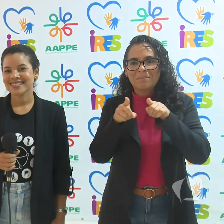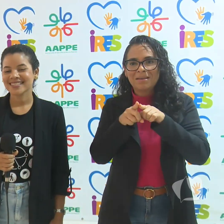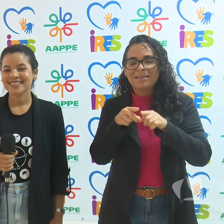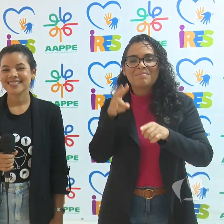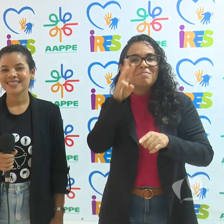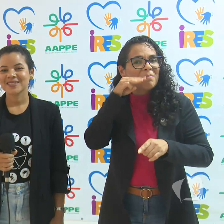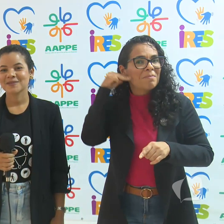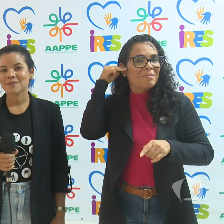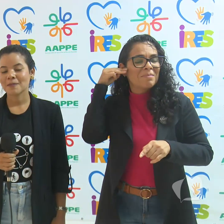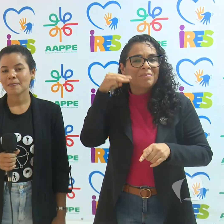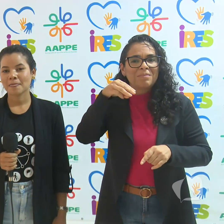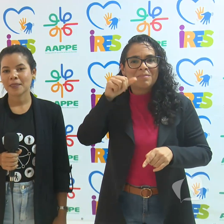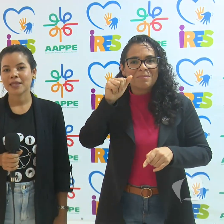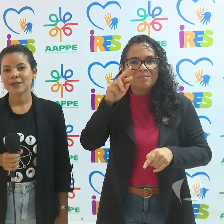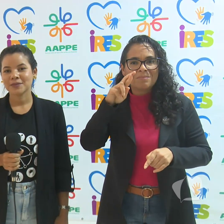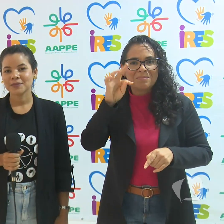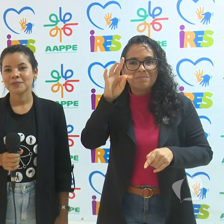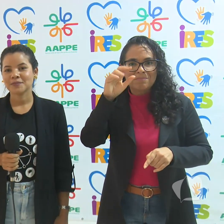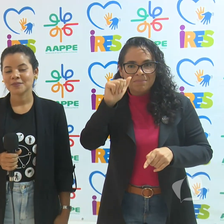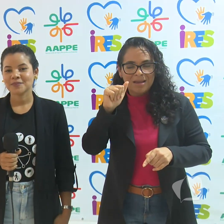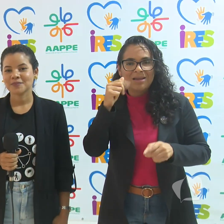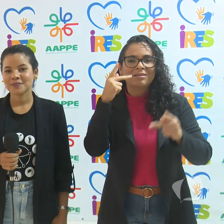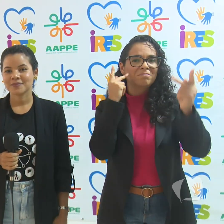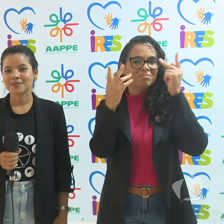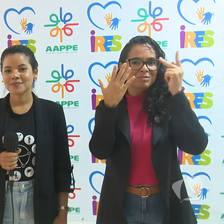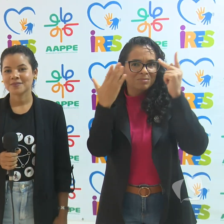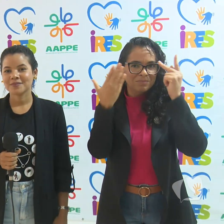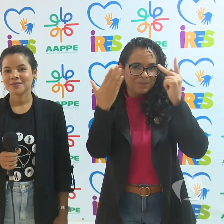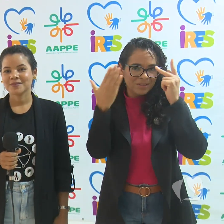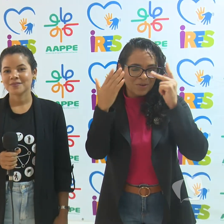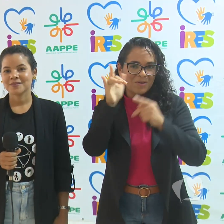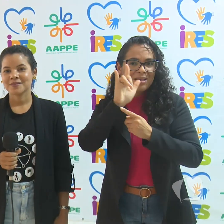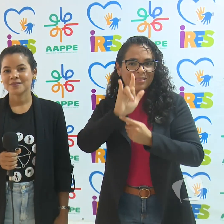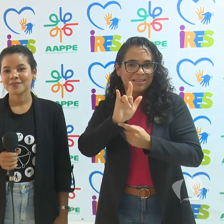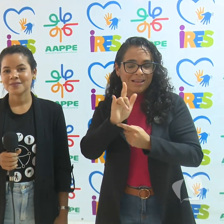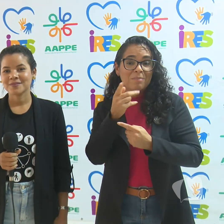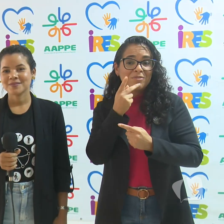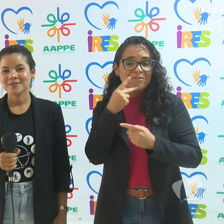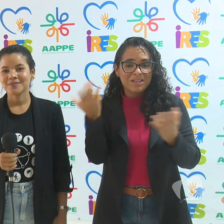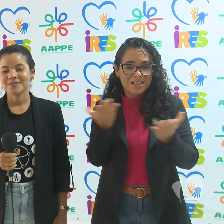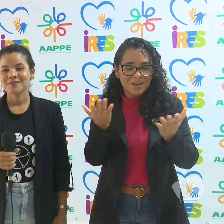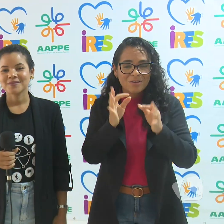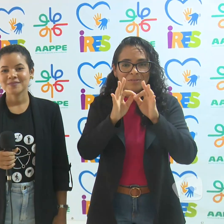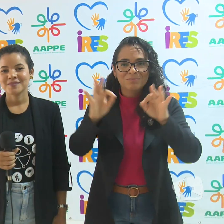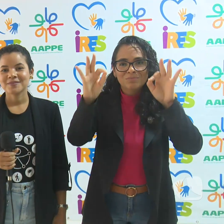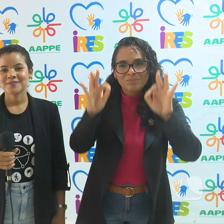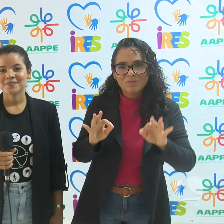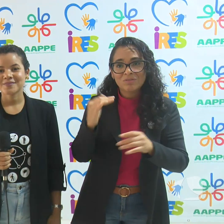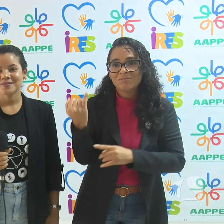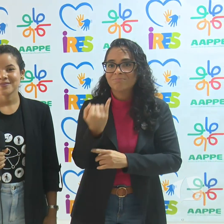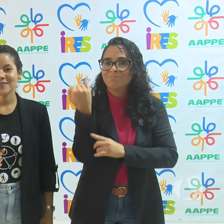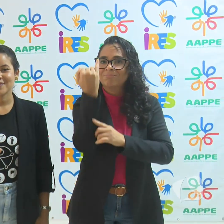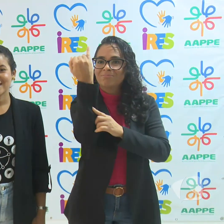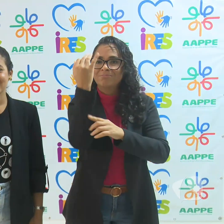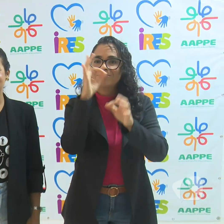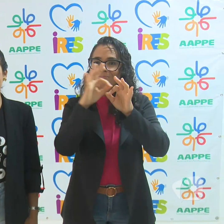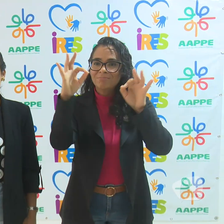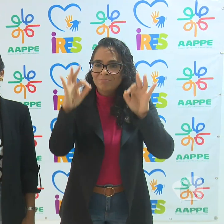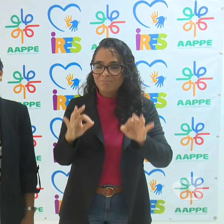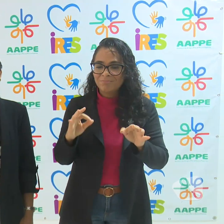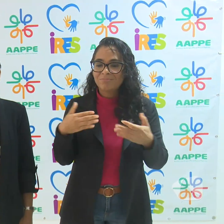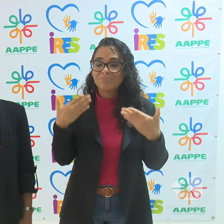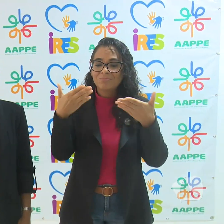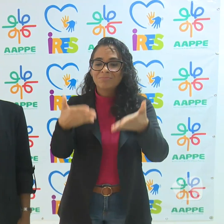mim, ela que é psicopedagoga da AP, e nos fala exatamente sobre a importância desse projeto